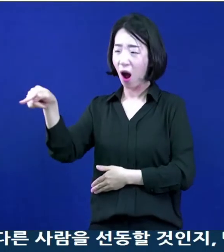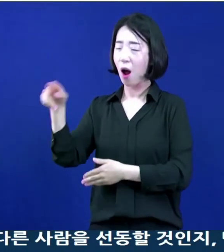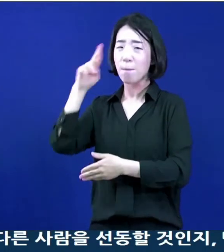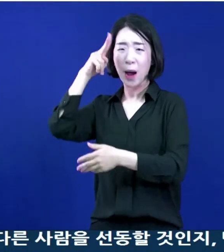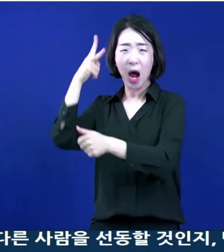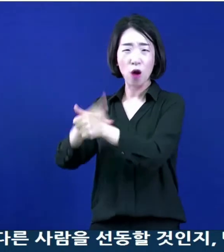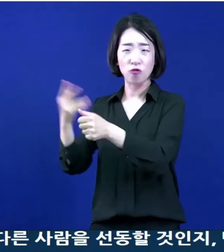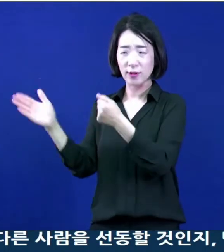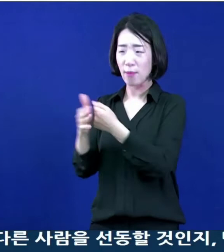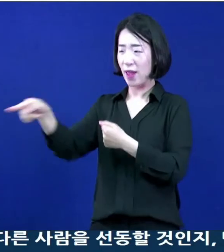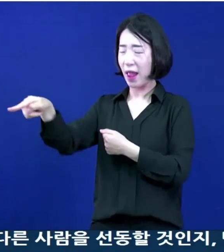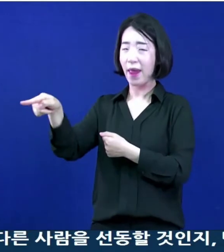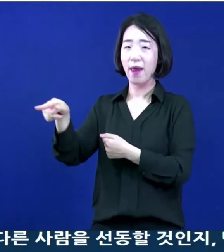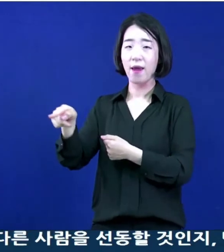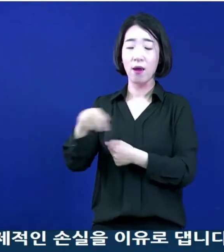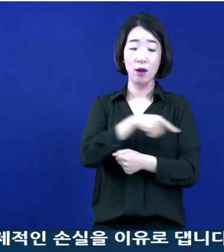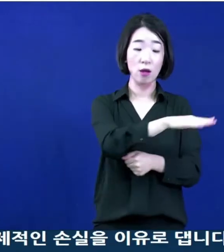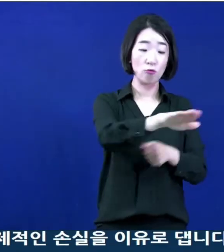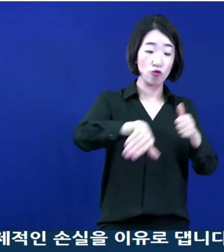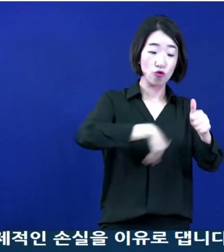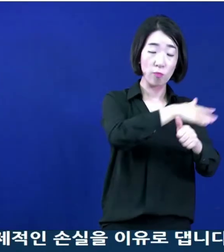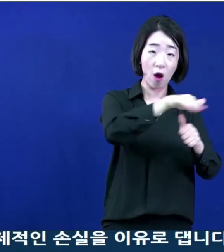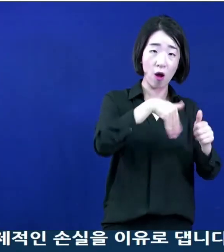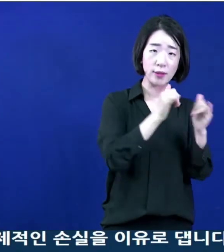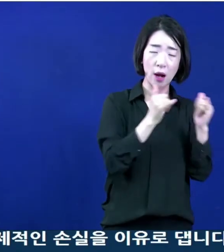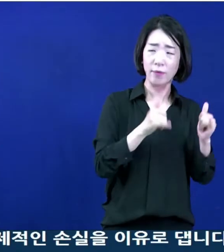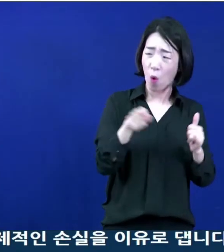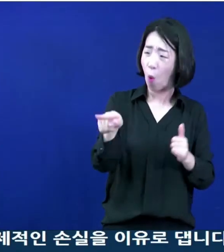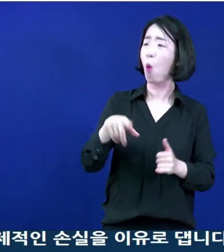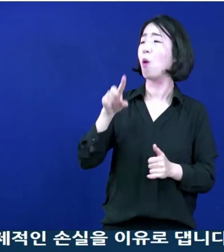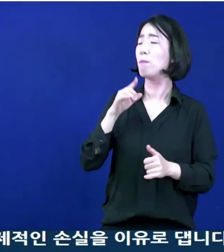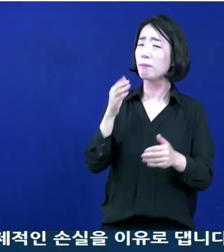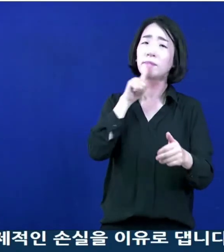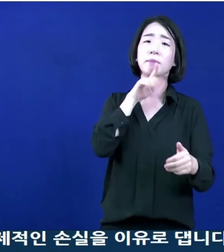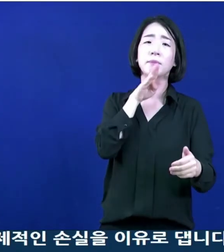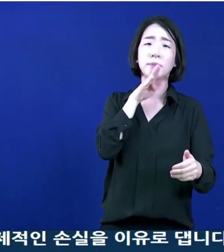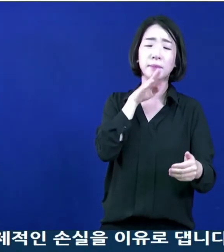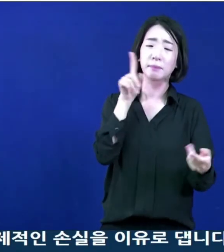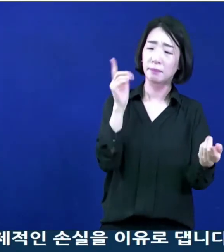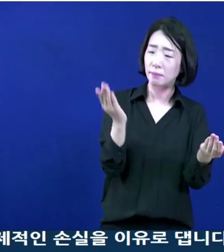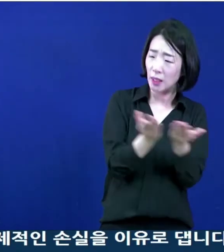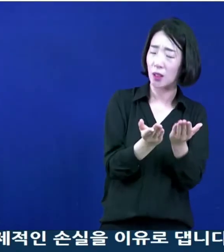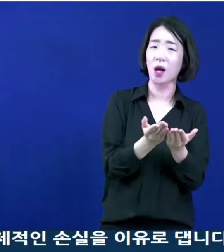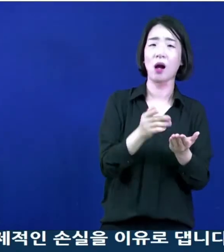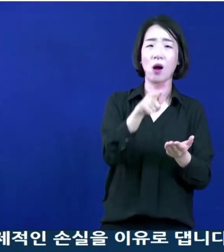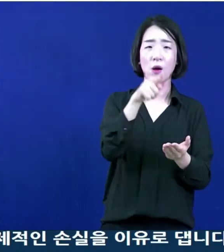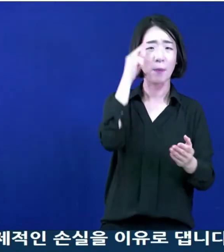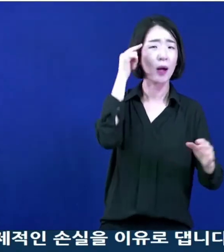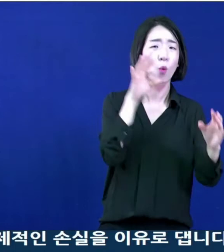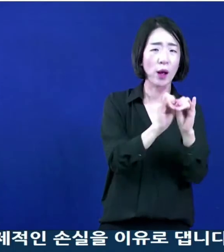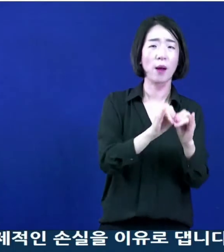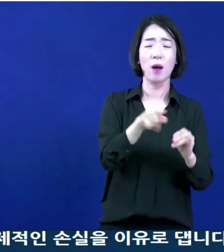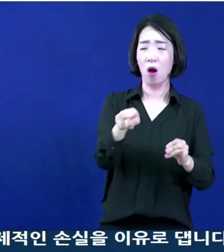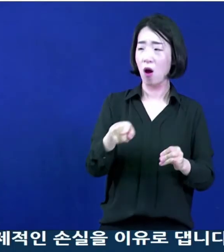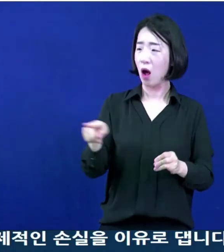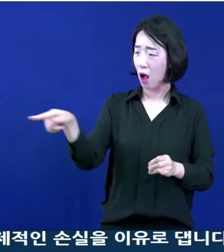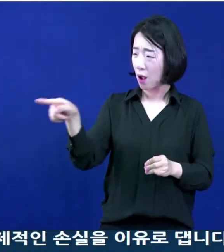사람들이 그렇지, 안 되지 하고 들고 일어난 겁니다. 자, 성경 읽으면서 확인합니다.